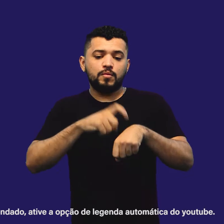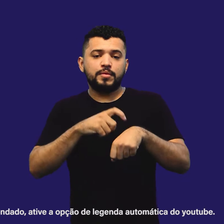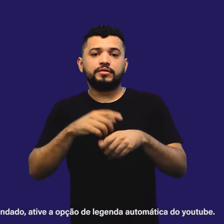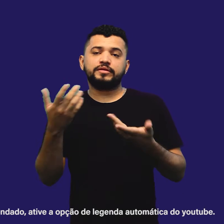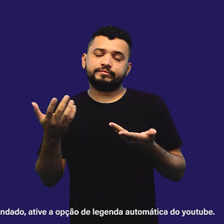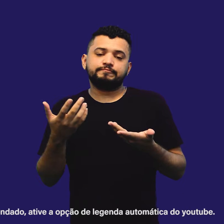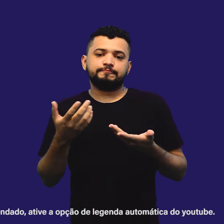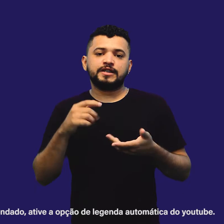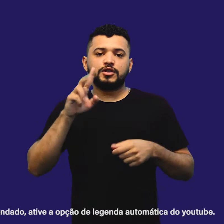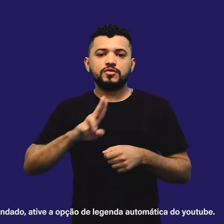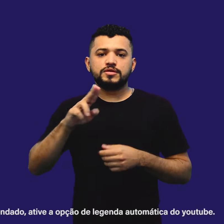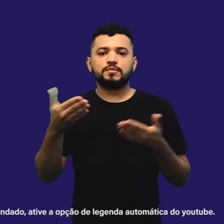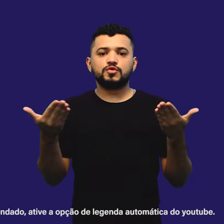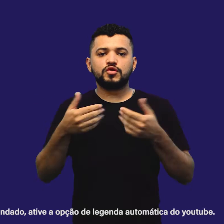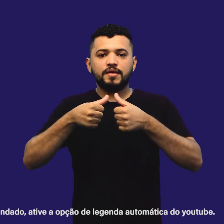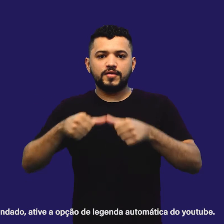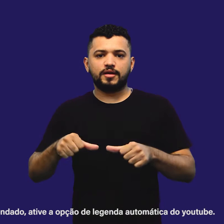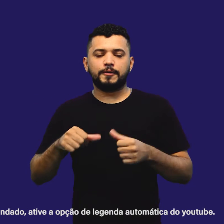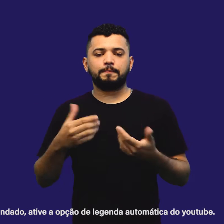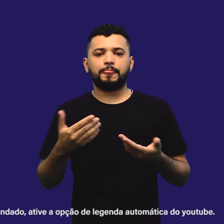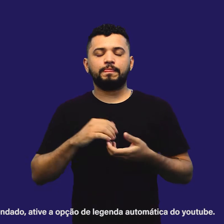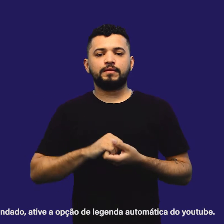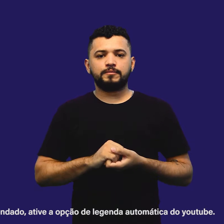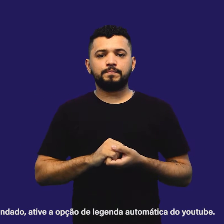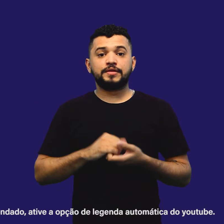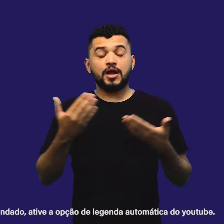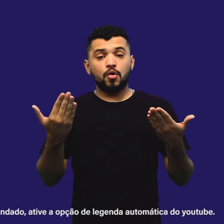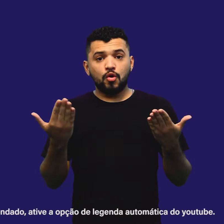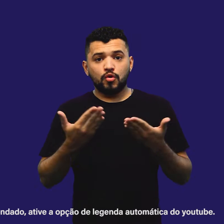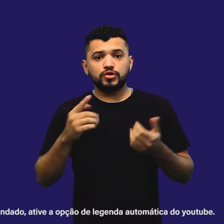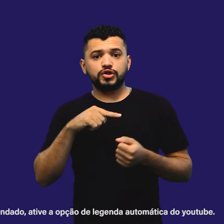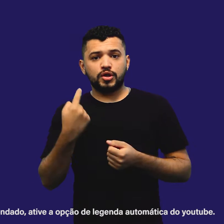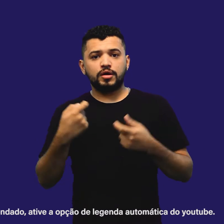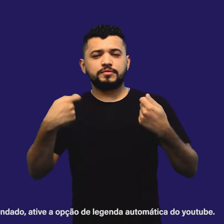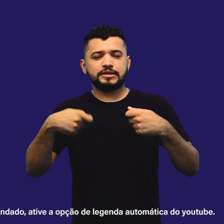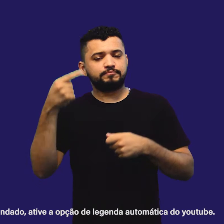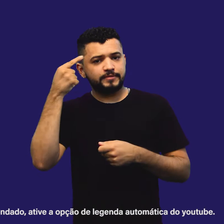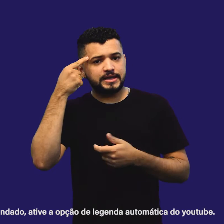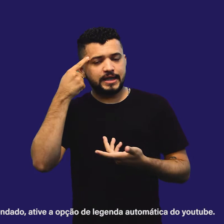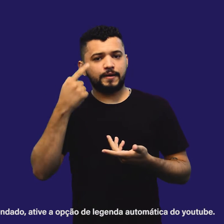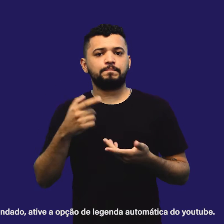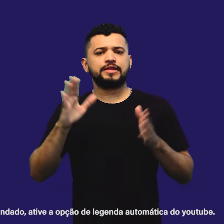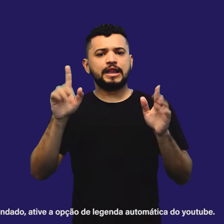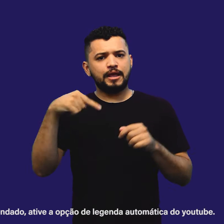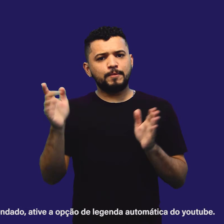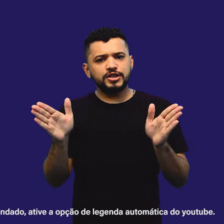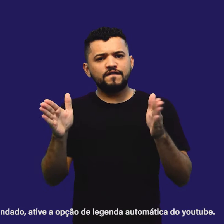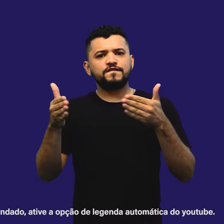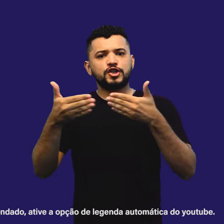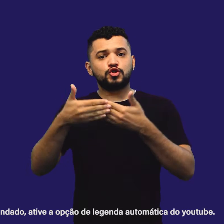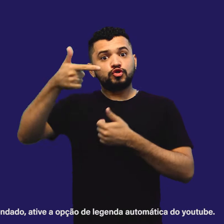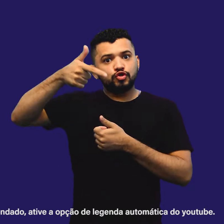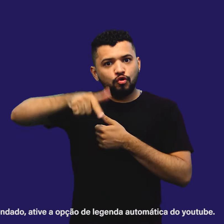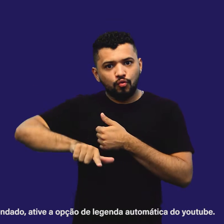inclusive. Então, todos os dias a gente tinha que ir repensando. Quando o comércio fechou novamente, que eu peguei mais 3 fechamentos depois